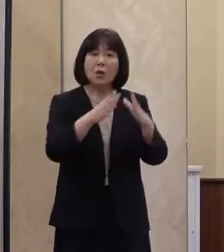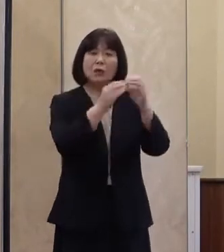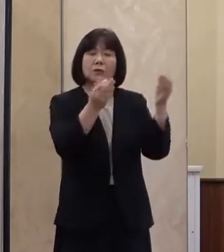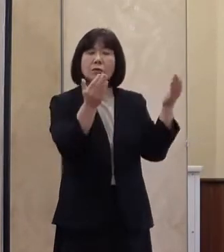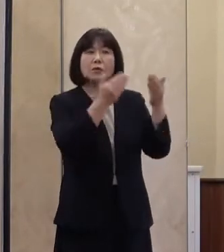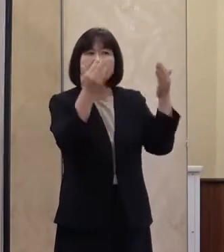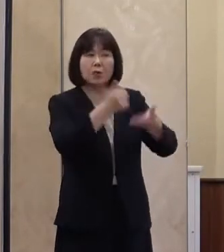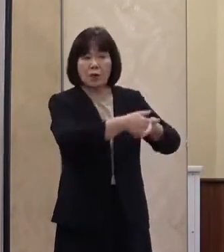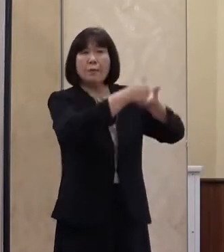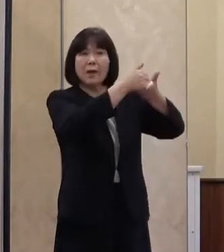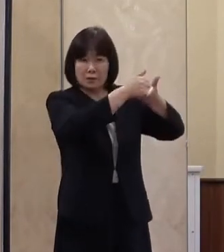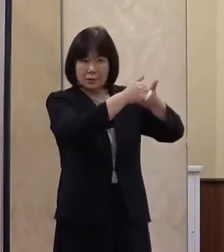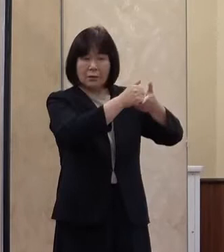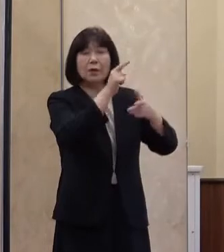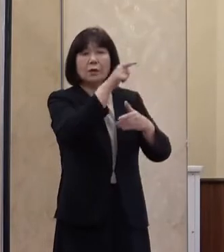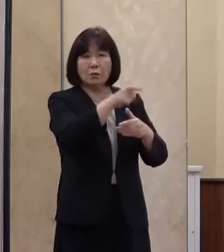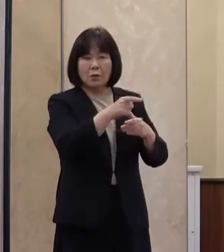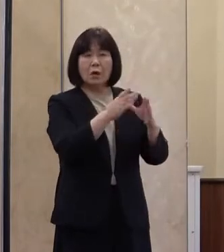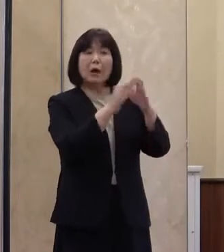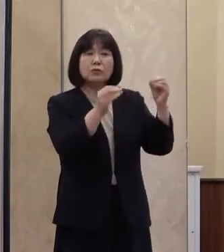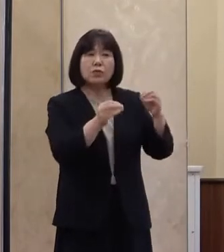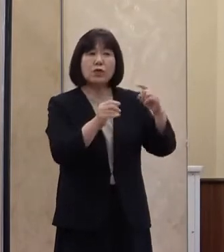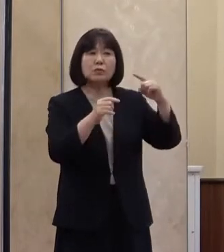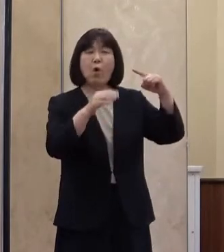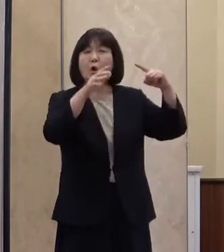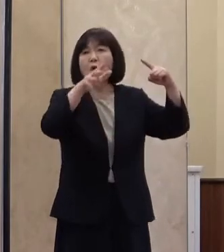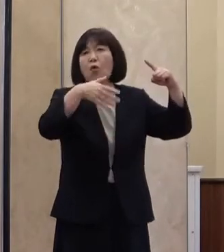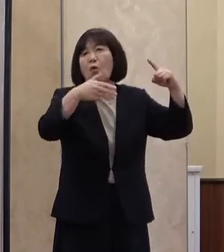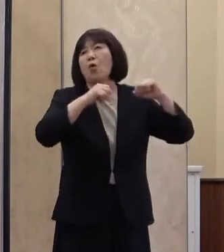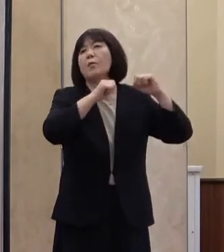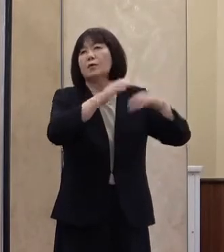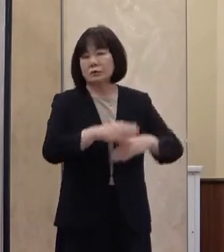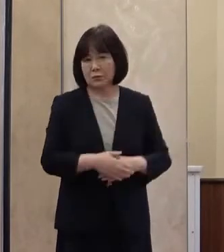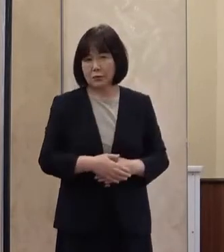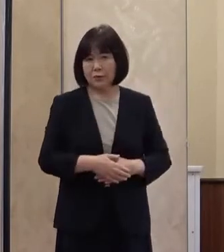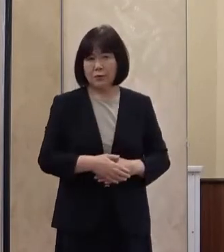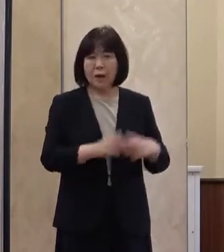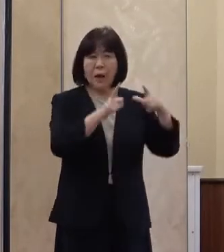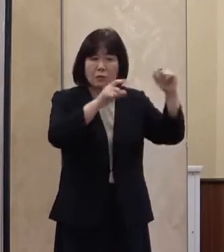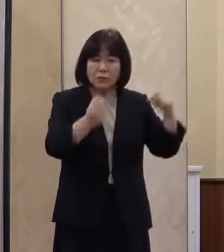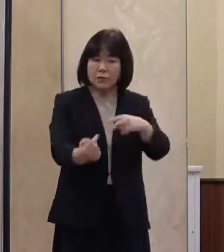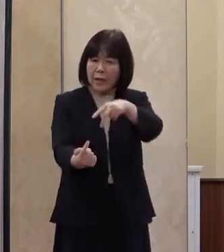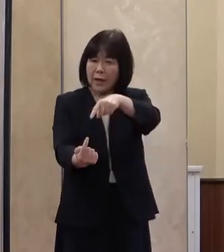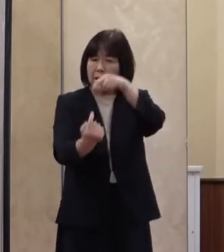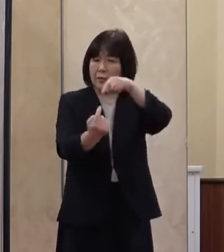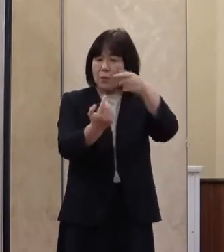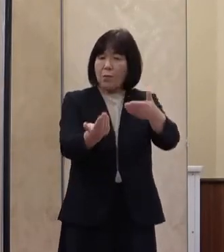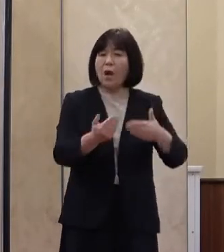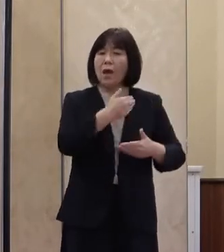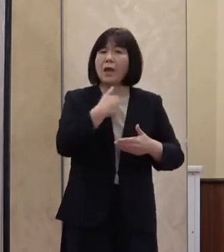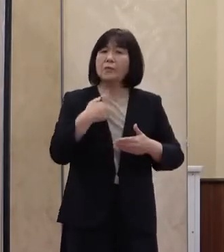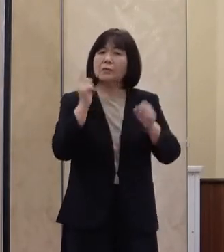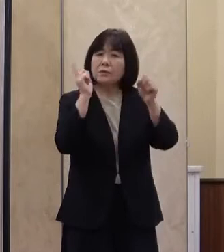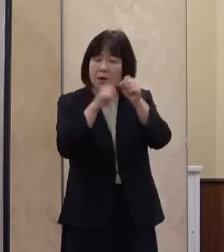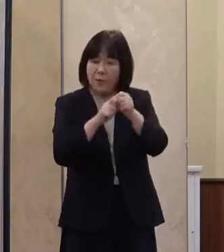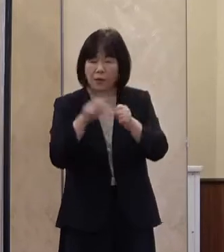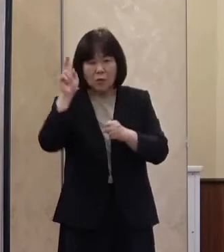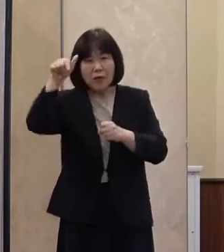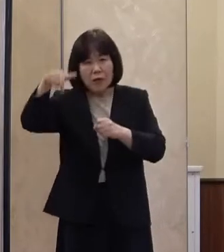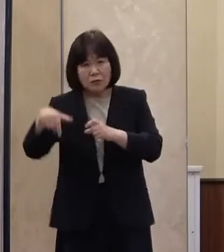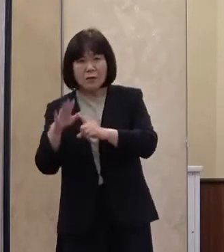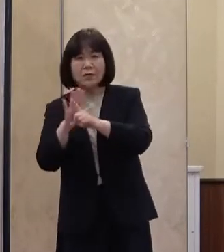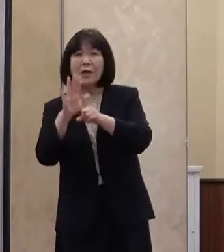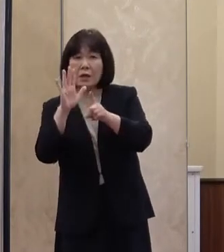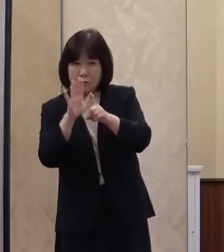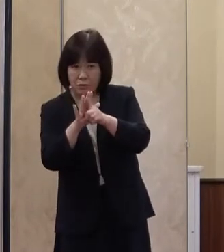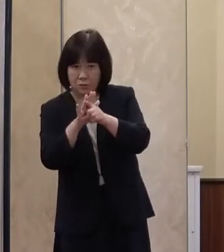から、国も公募です。ですので国に採択されるように、まず大阪府としても支援をしていく、そしてさらに上乗せを支